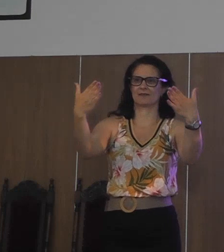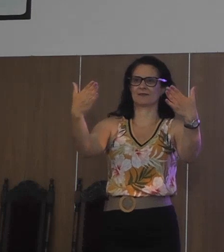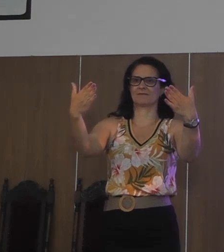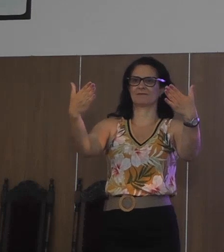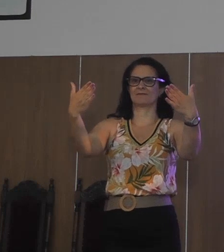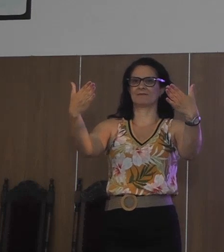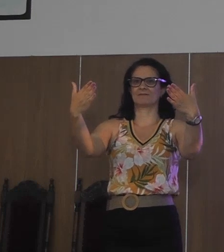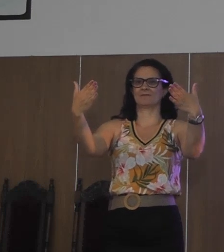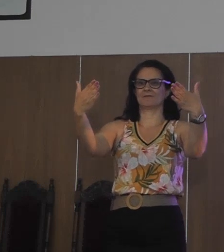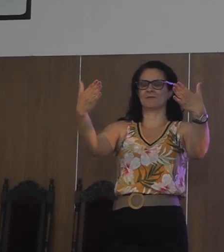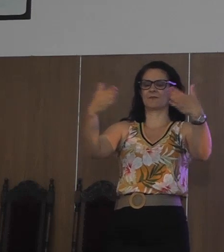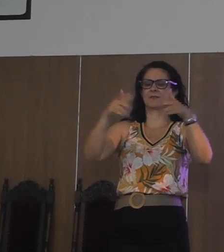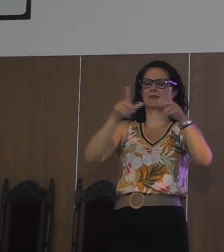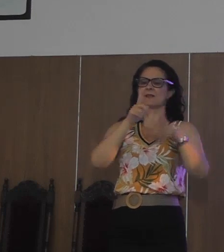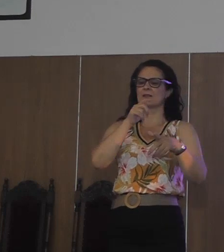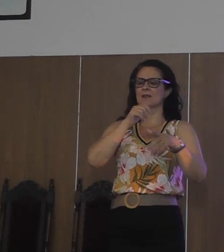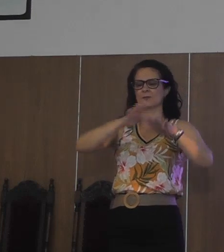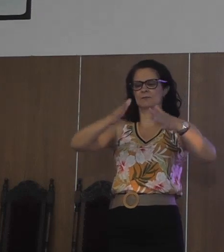frente para o rio,